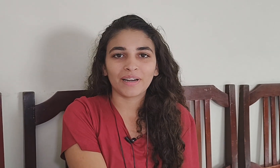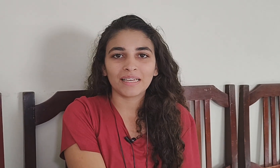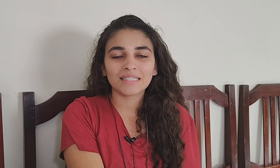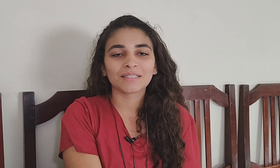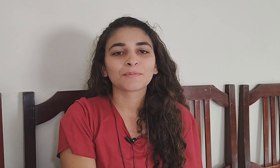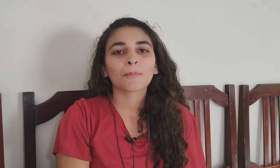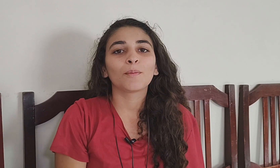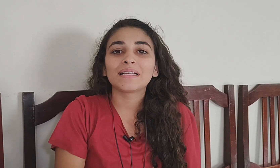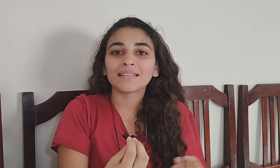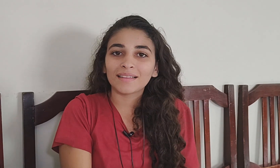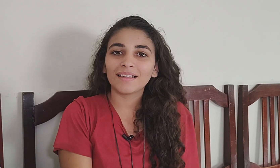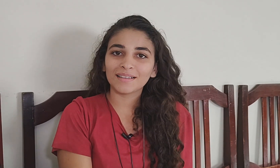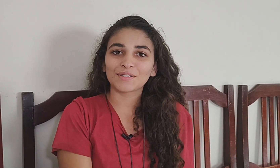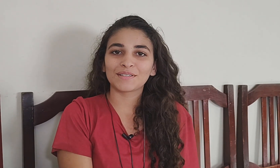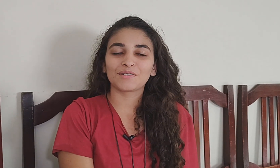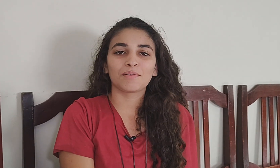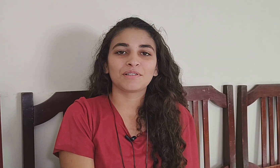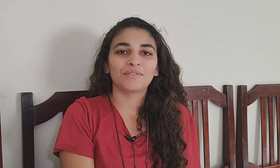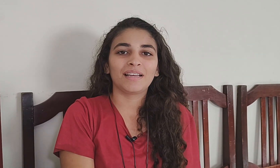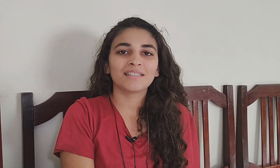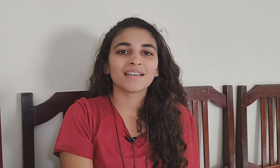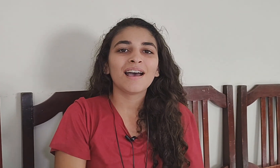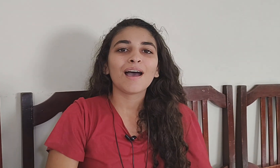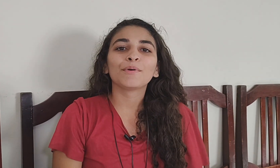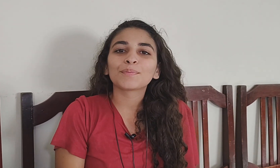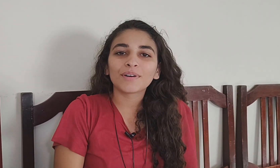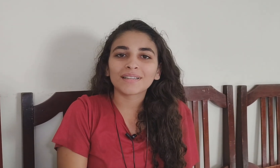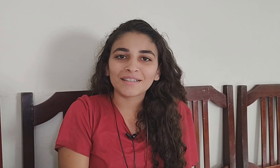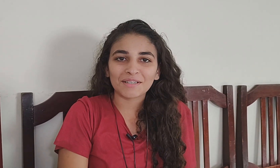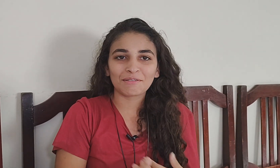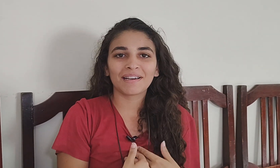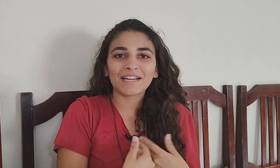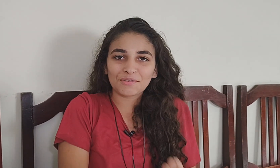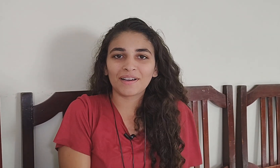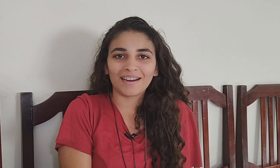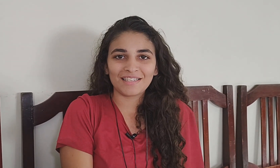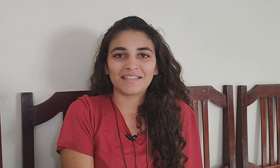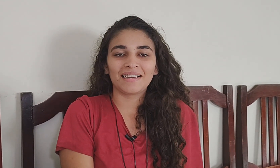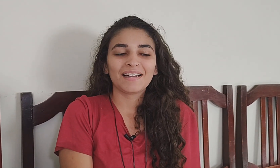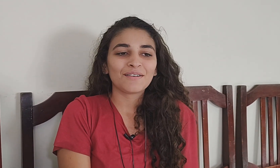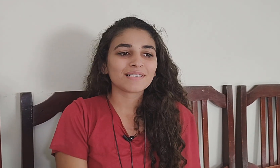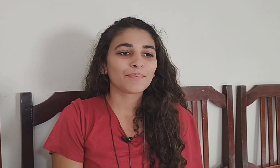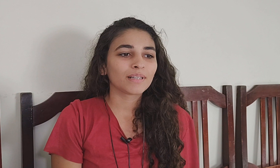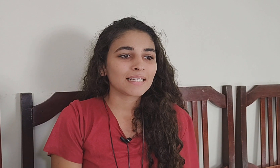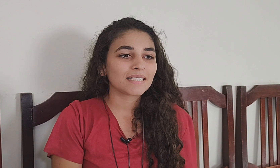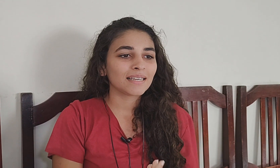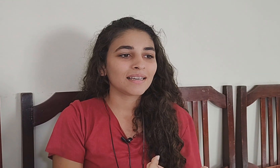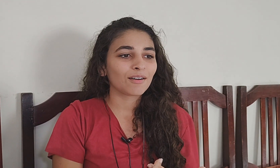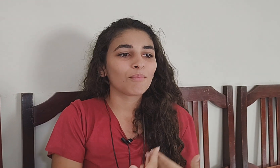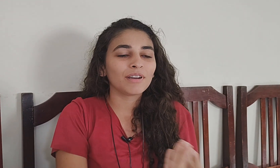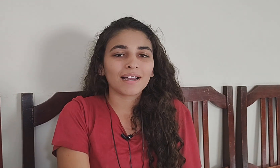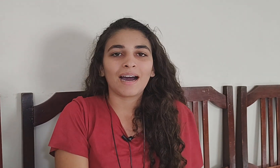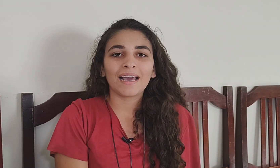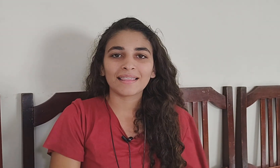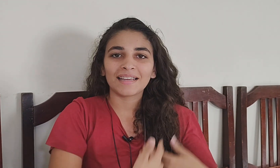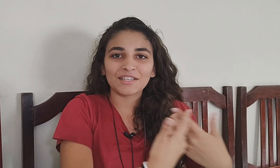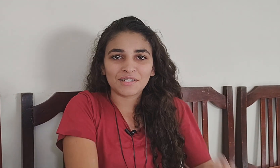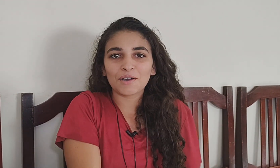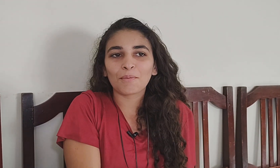diferente, como elas entendem as coisas de forma diferente, é muito importante, é muito gratificante, né? Você poder se comunicar e interagir com